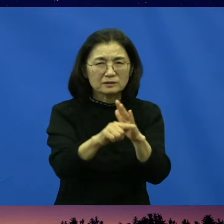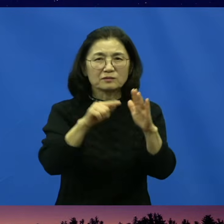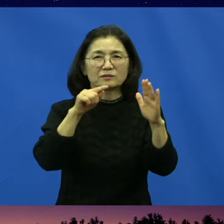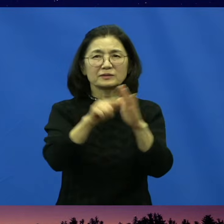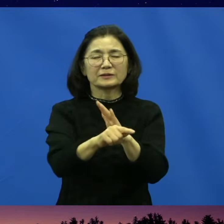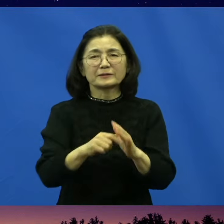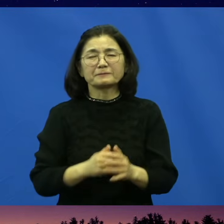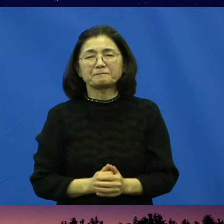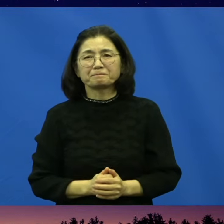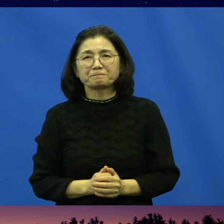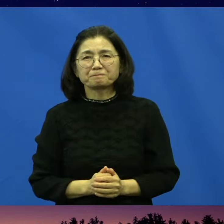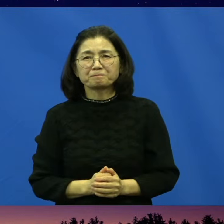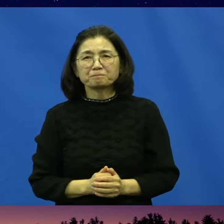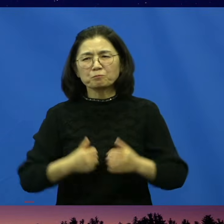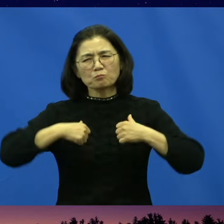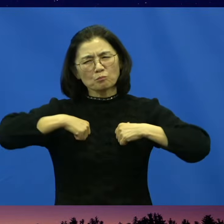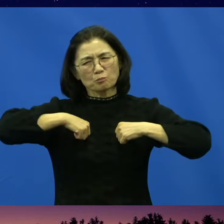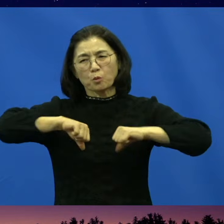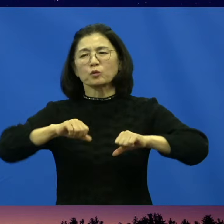여러분,